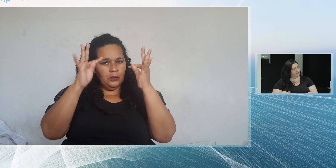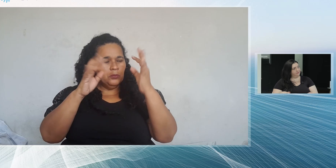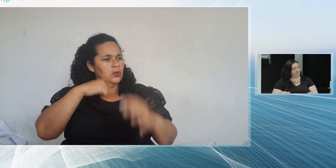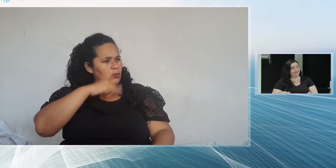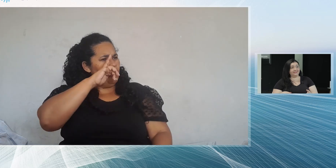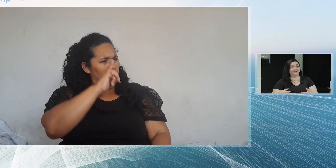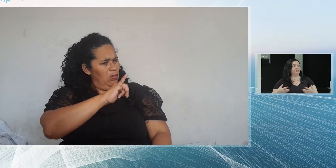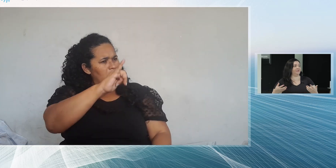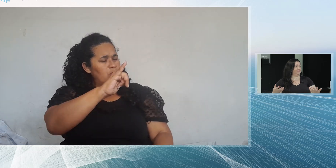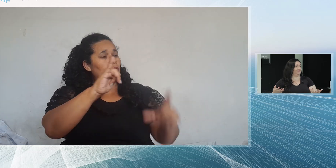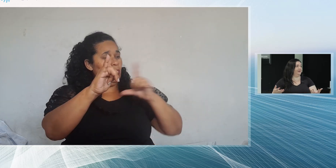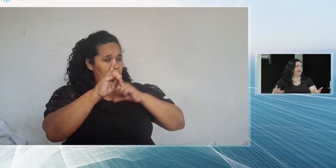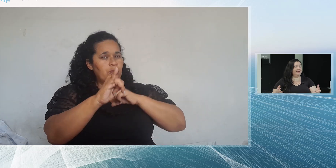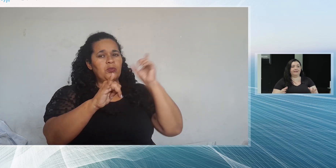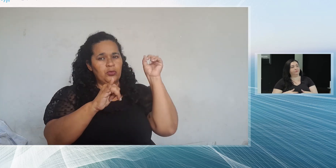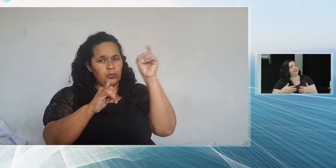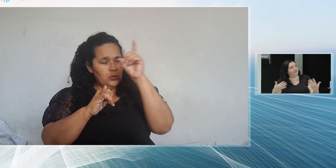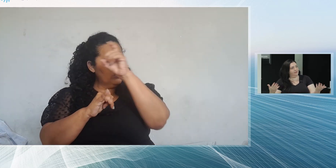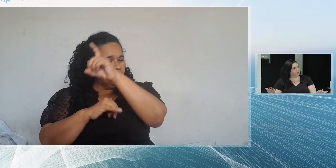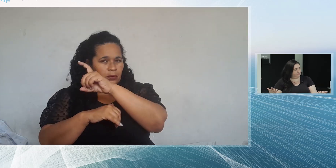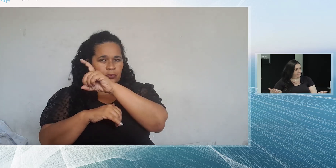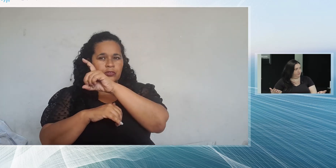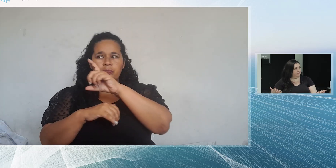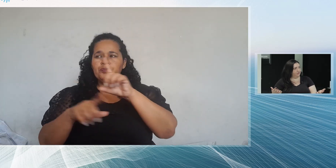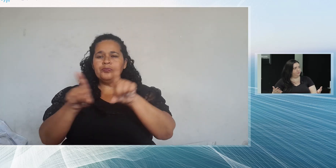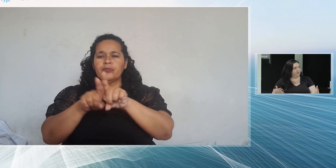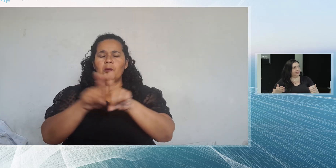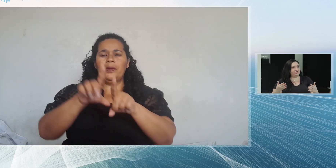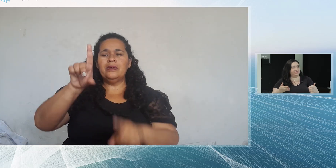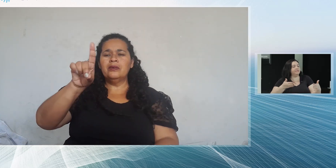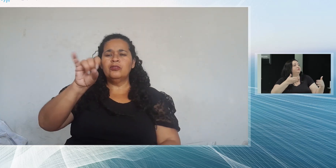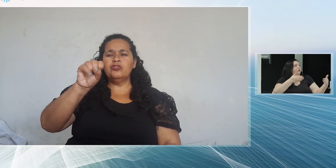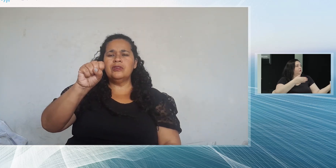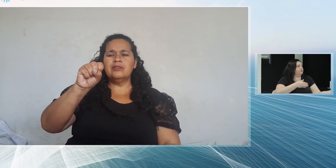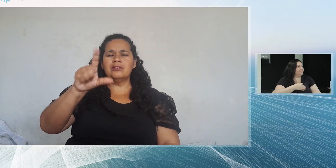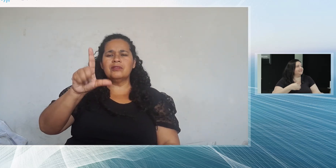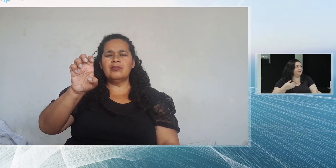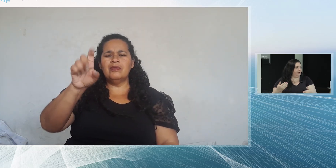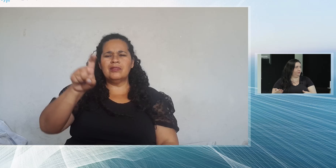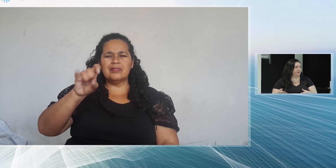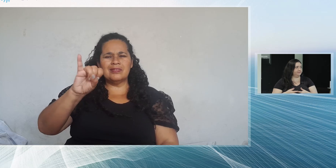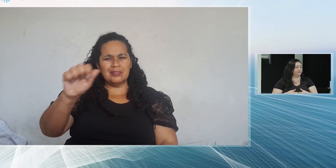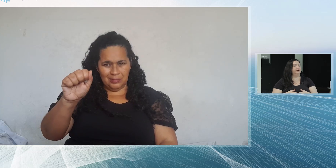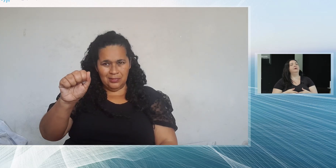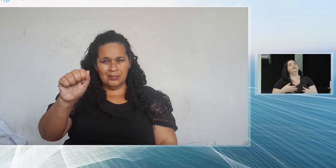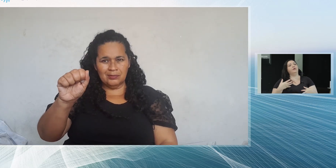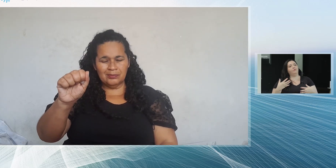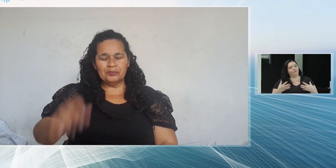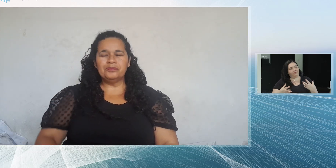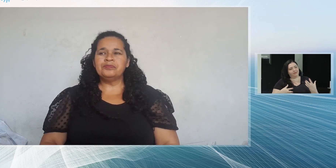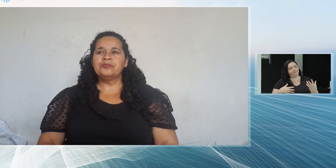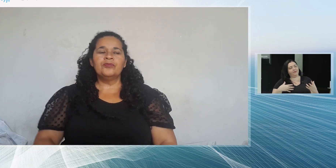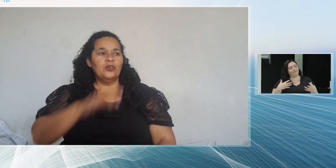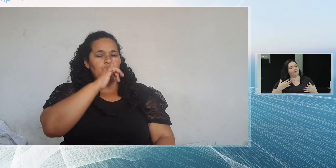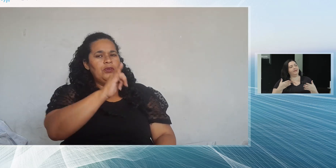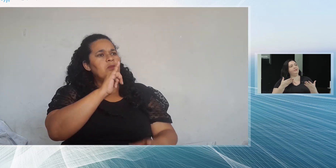uma profissão. E ela queria ser dentista. E ela não queria estudar a faculdade, porque ela tinha esse histórico de estar sempre em recuperação. E aí, com